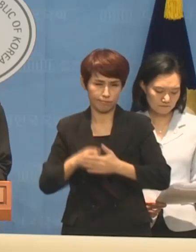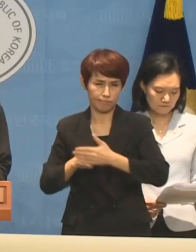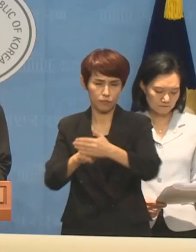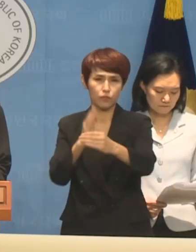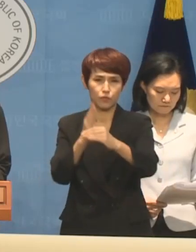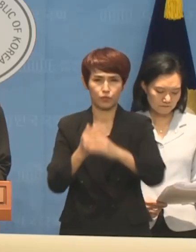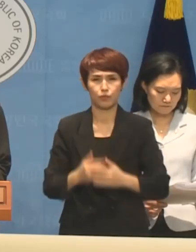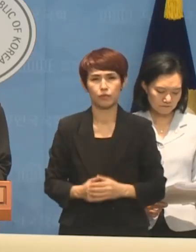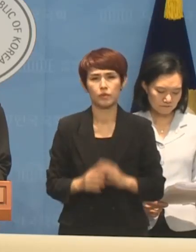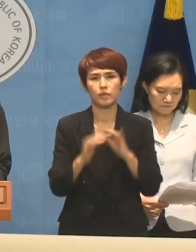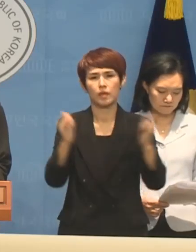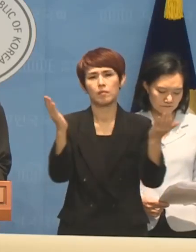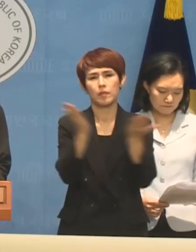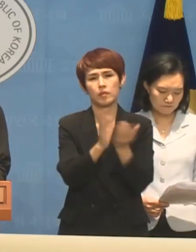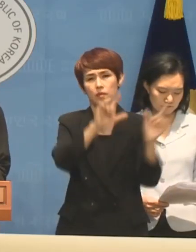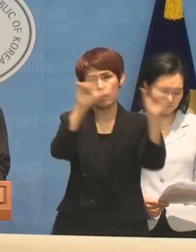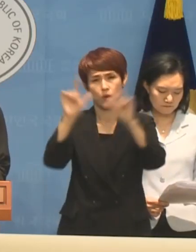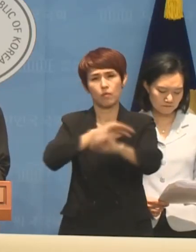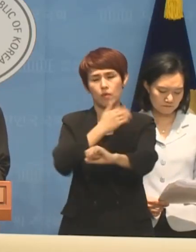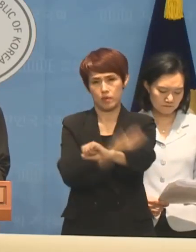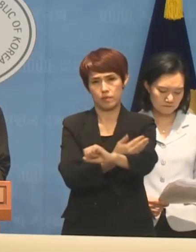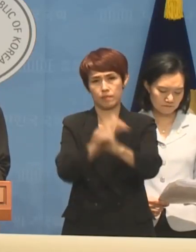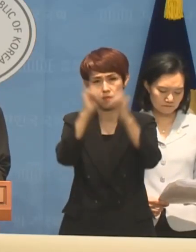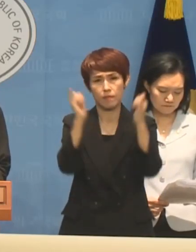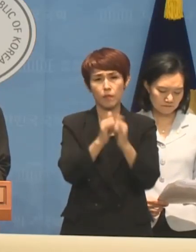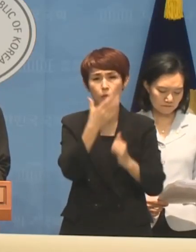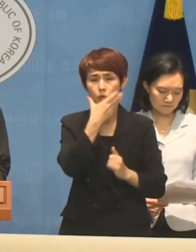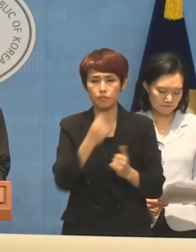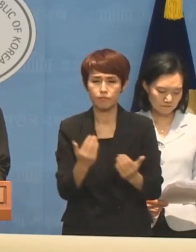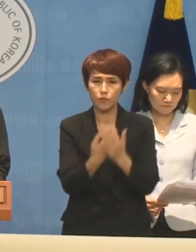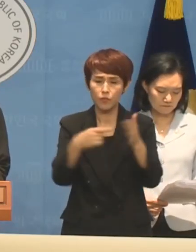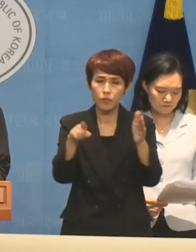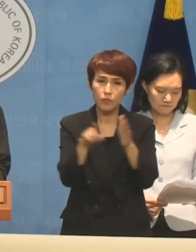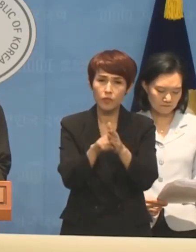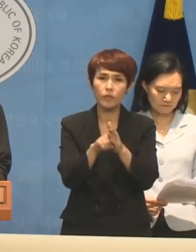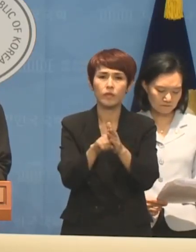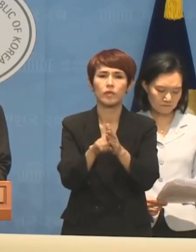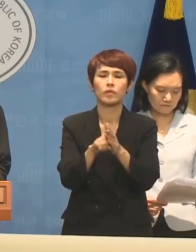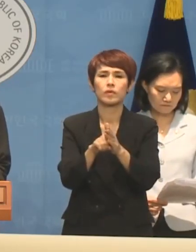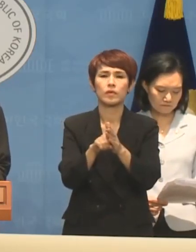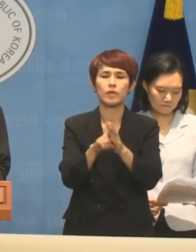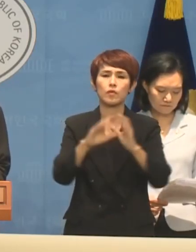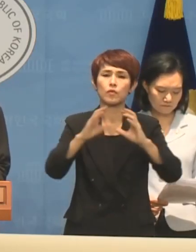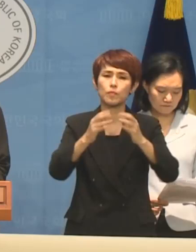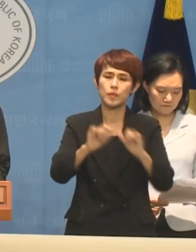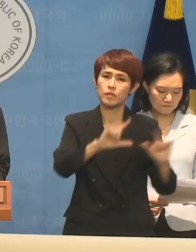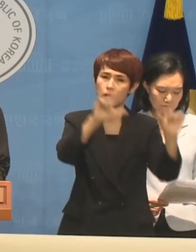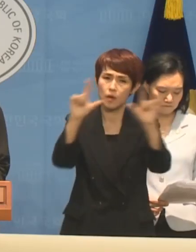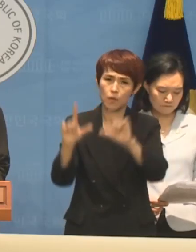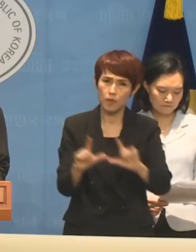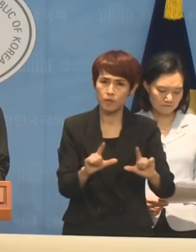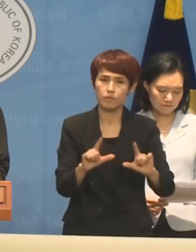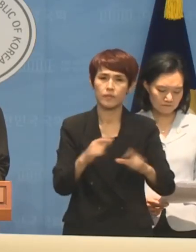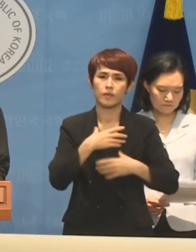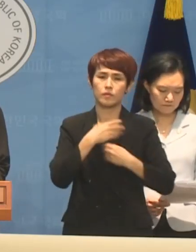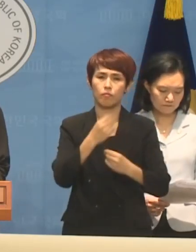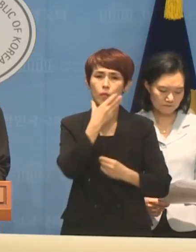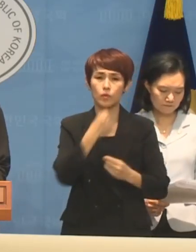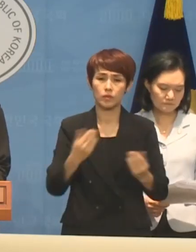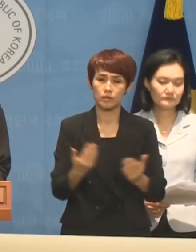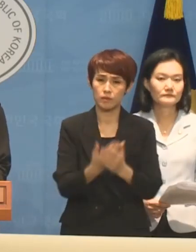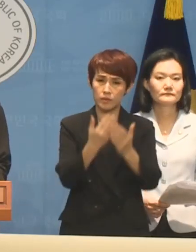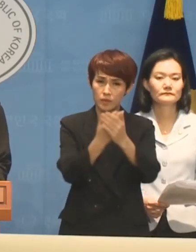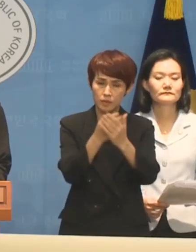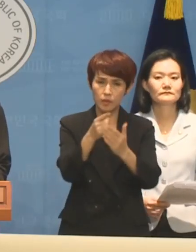인간다운 생활을 할 권리, 사회복지 증진에 대한 국가의 의무 등 헌법의 원리, 국민의 생활 안정과 복지 증진이라는 입법